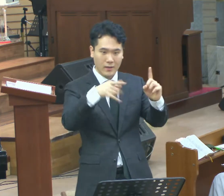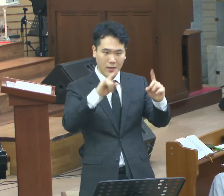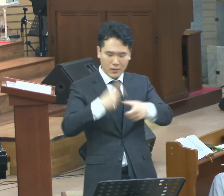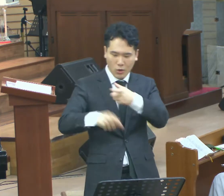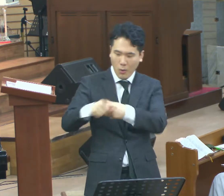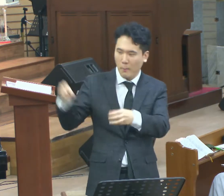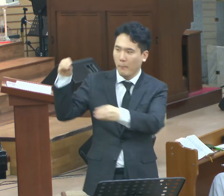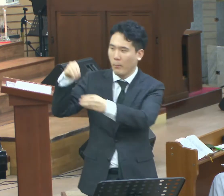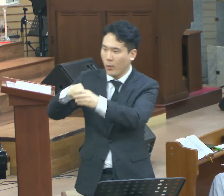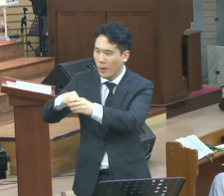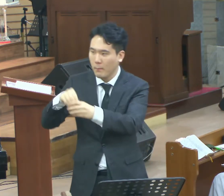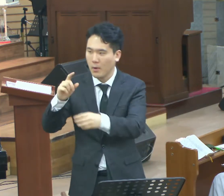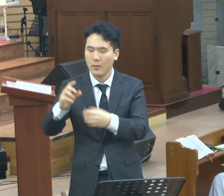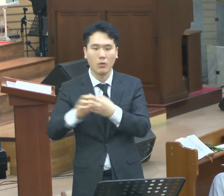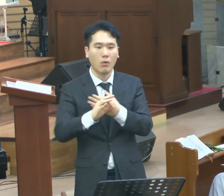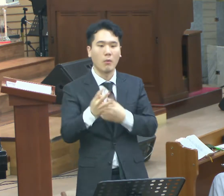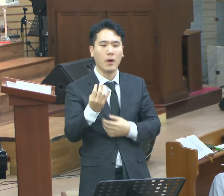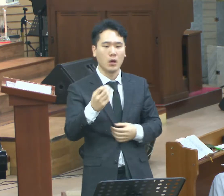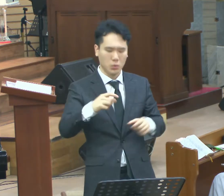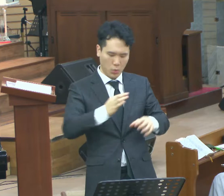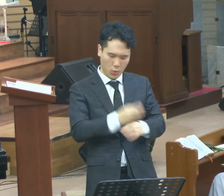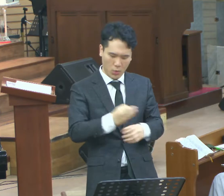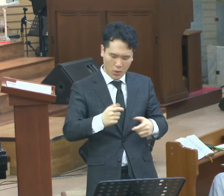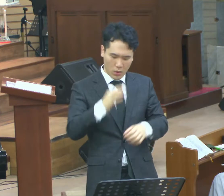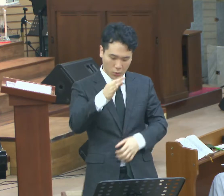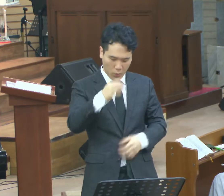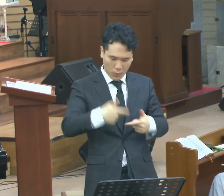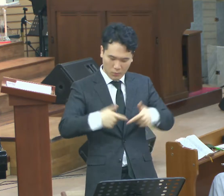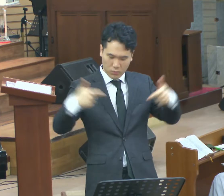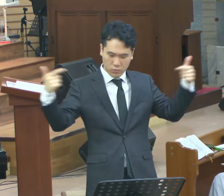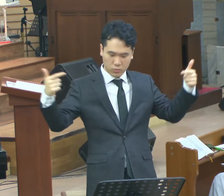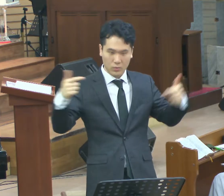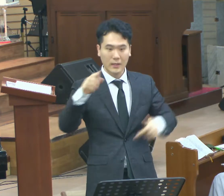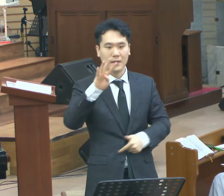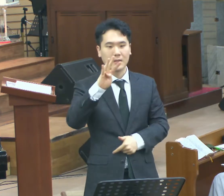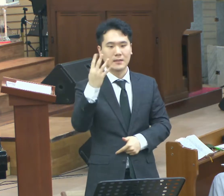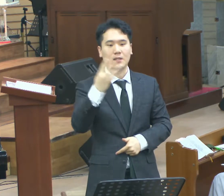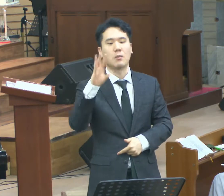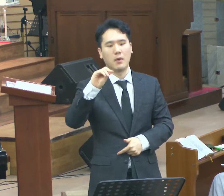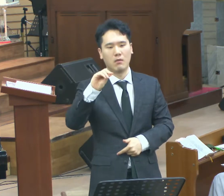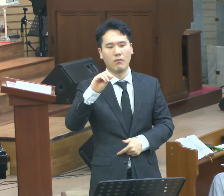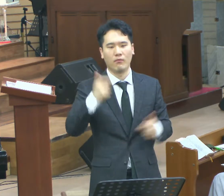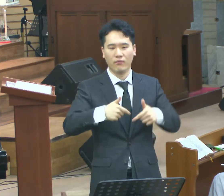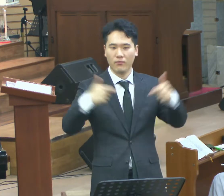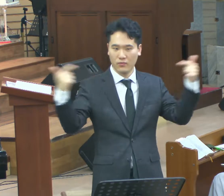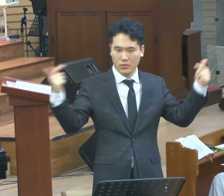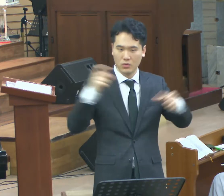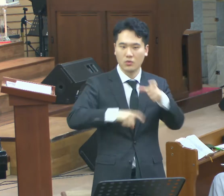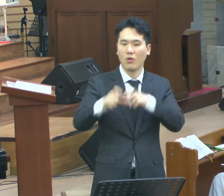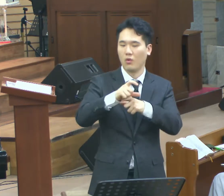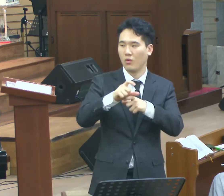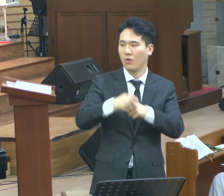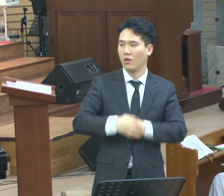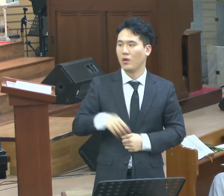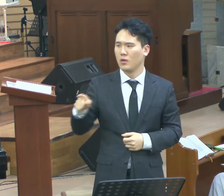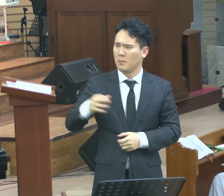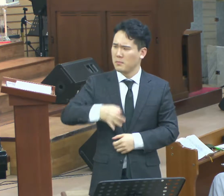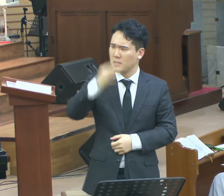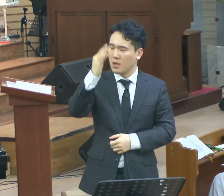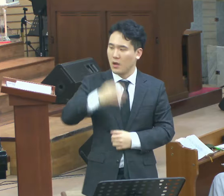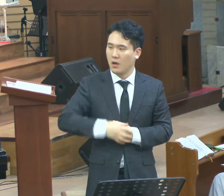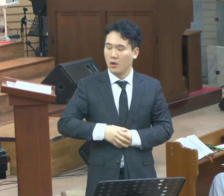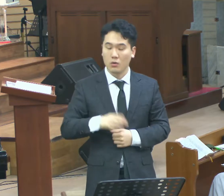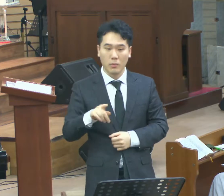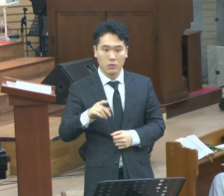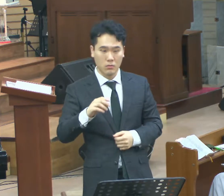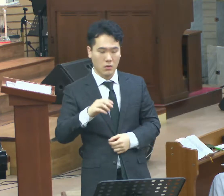구입하려고 그런 마음을 가지고 기도하려면 당회에 물어봐야 돼요? 알아서 그냥 기도하면 돼요? 가격이 4천만 원이